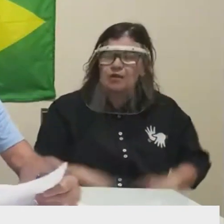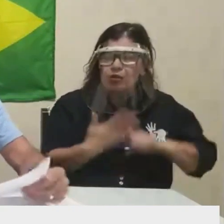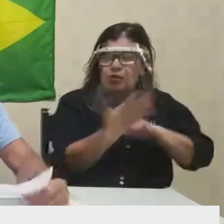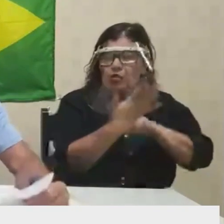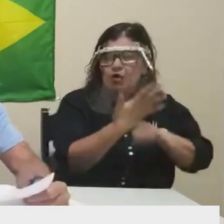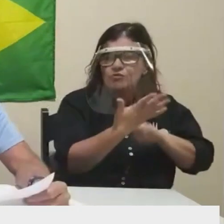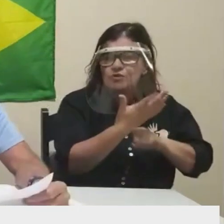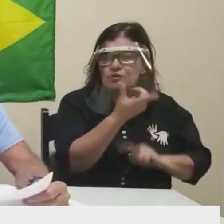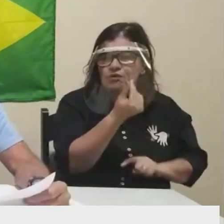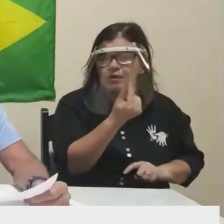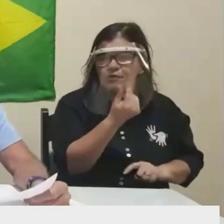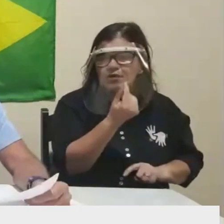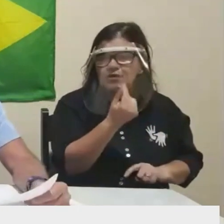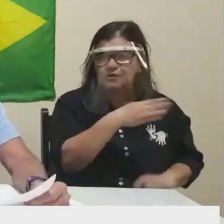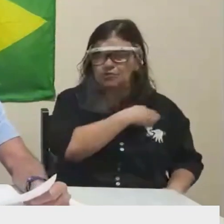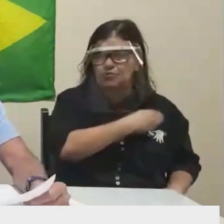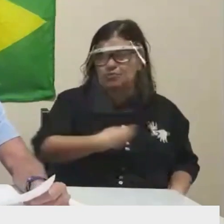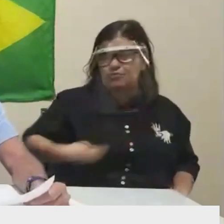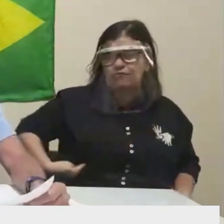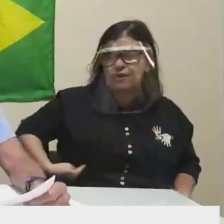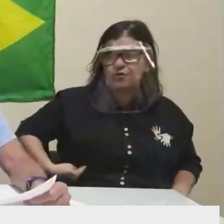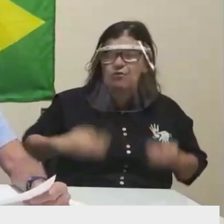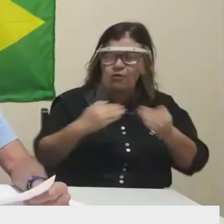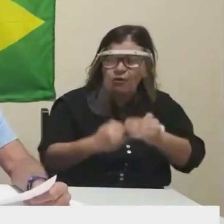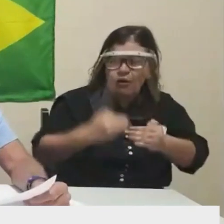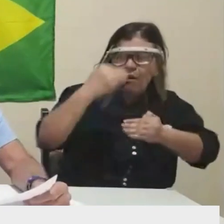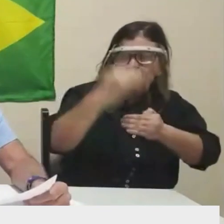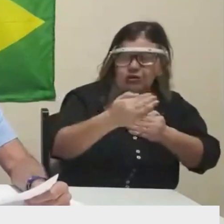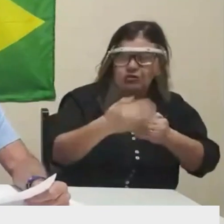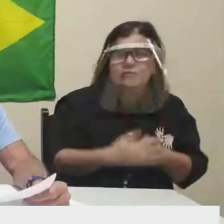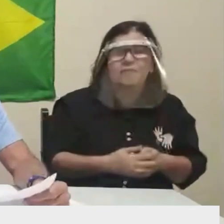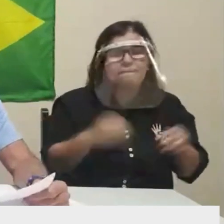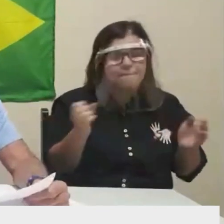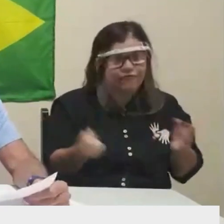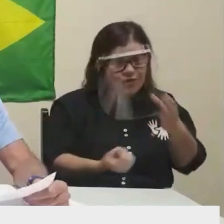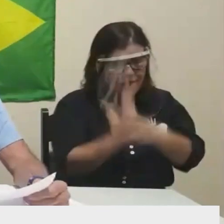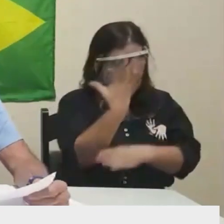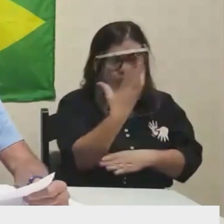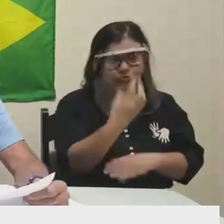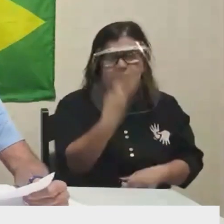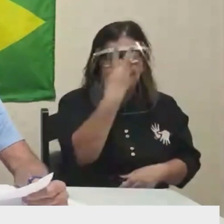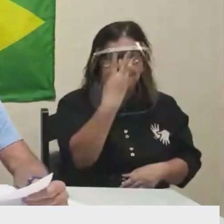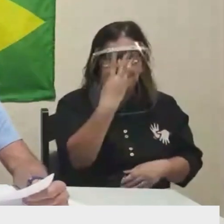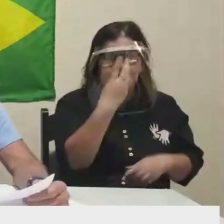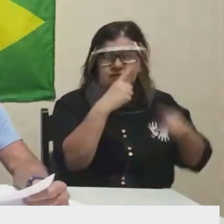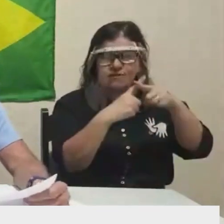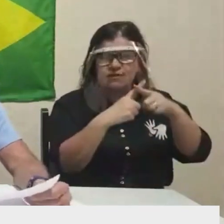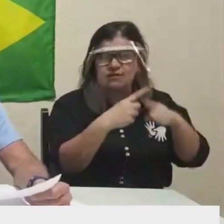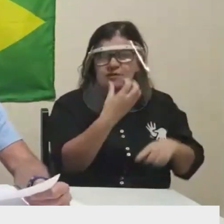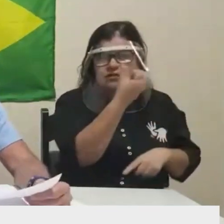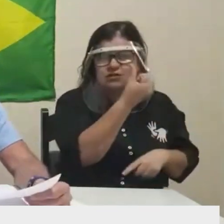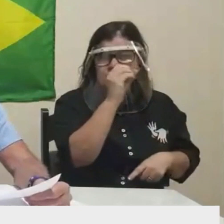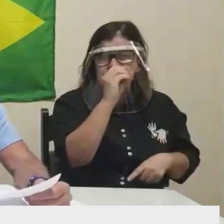final do ano está resolvida, se bem que não houve prorrogação. Ele foi criado para ser pago 3 vezes de R$ 600. Depois nós, por